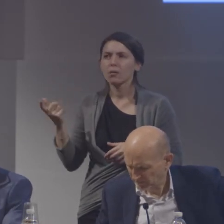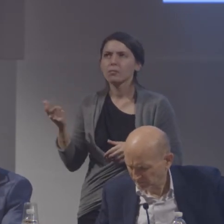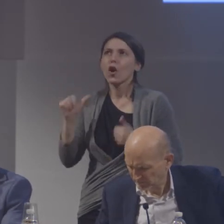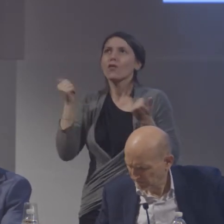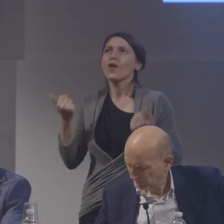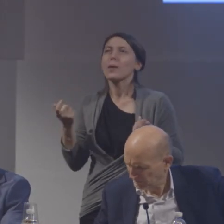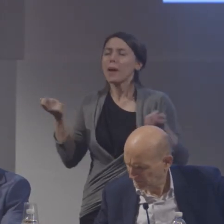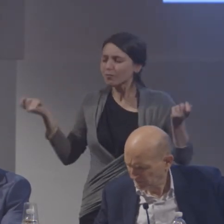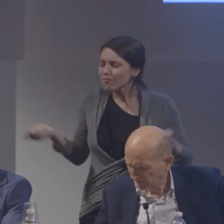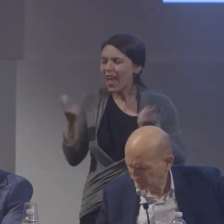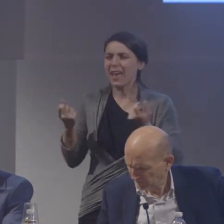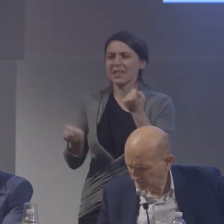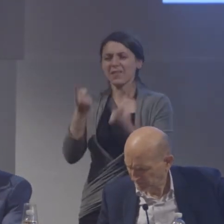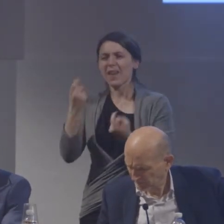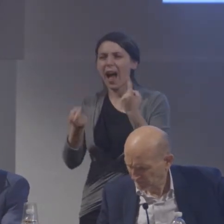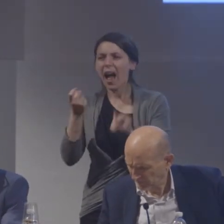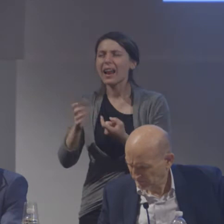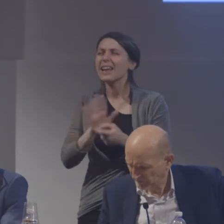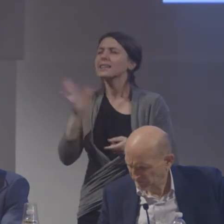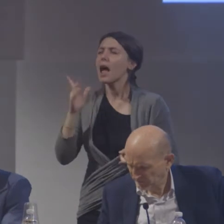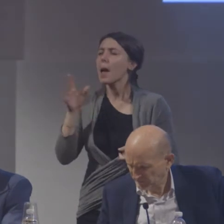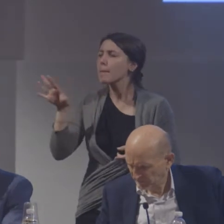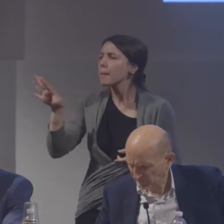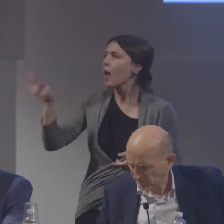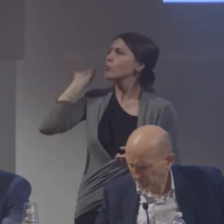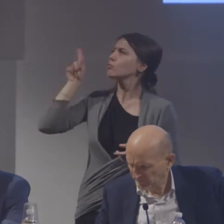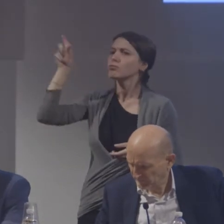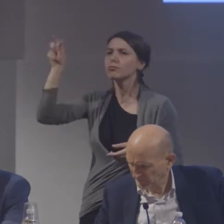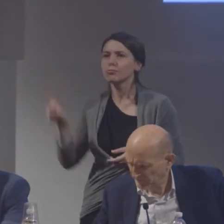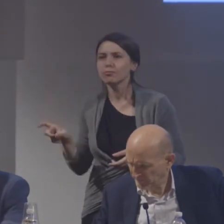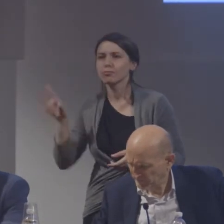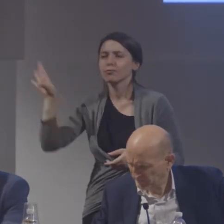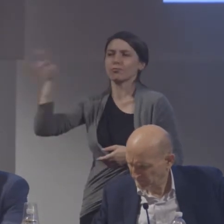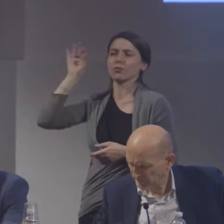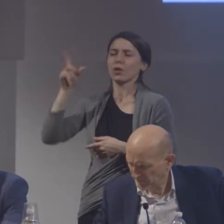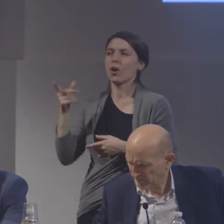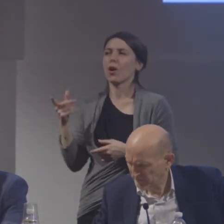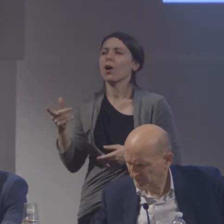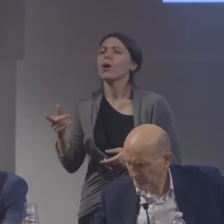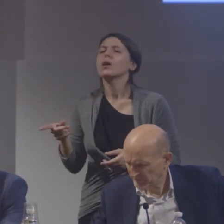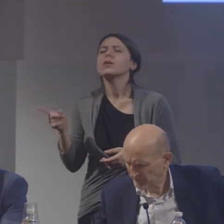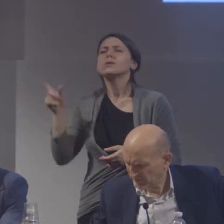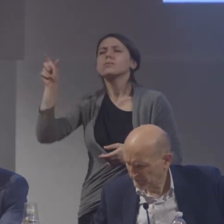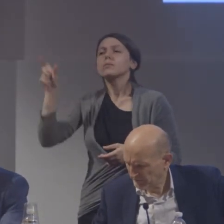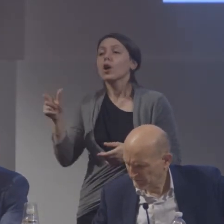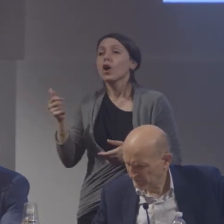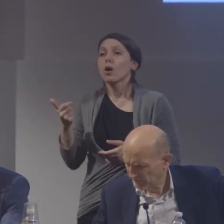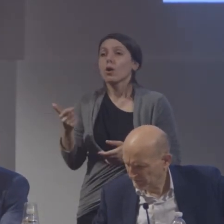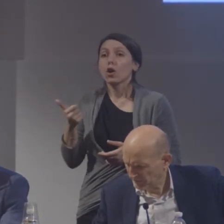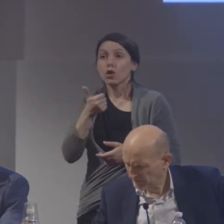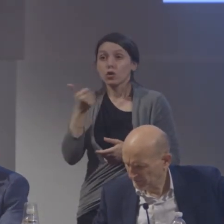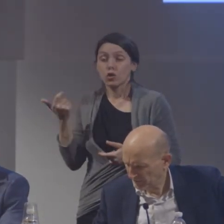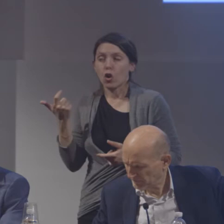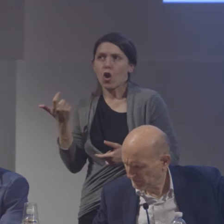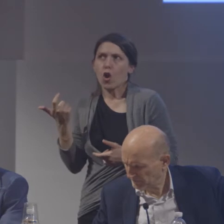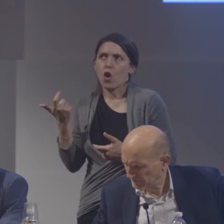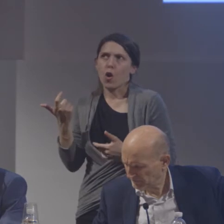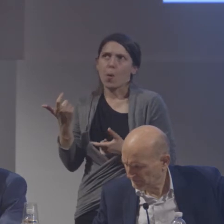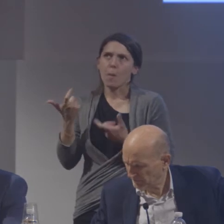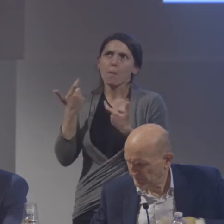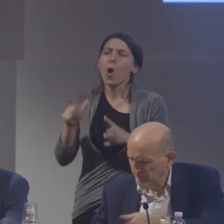occasioni si trova lo spunto per parlare di De Mauro, non è soltanto una forma